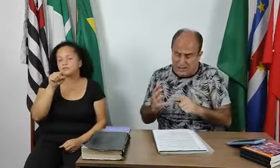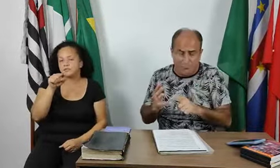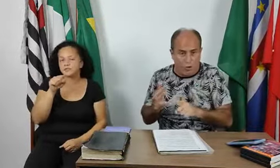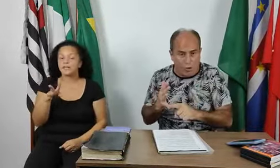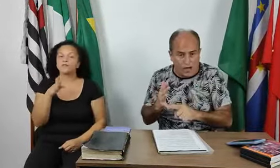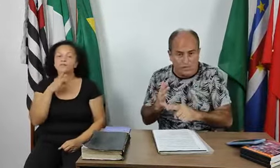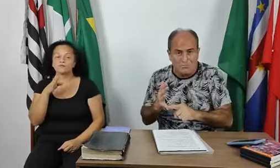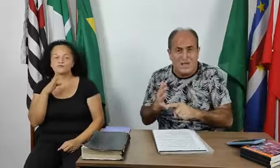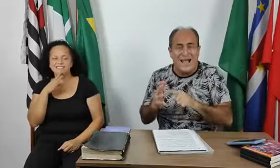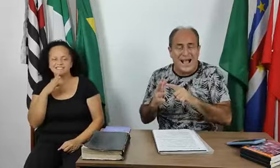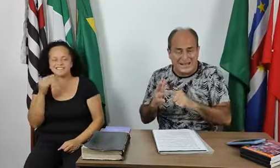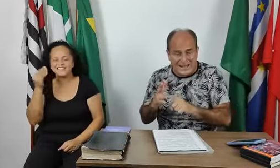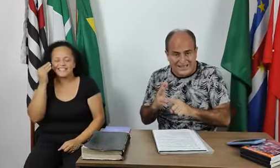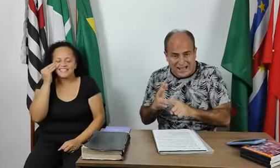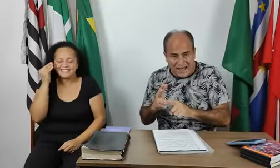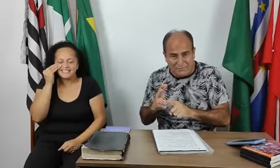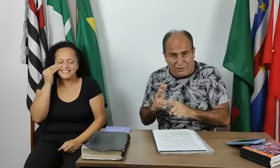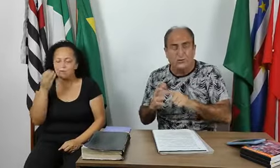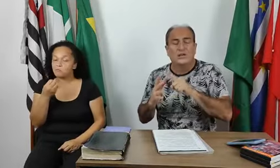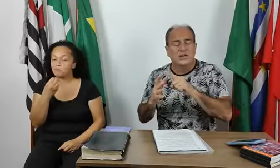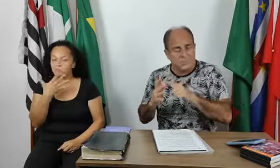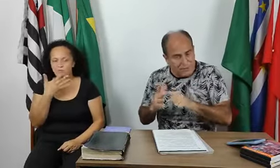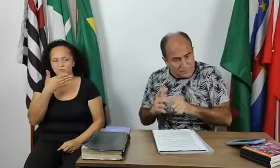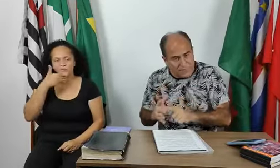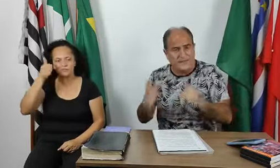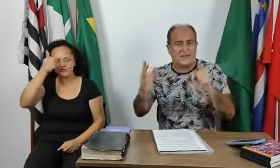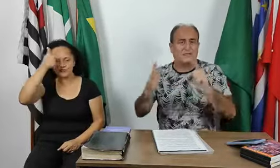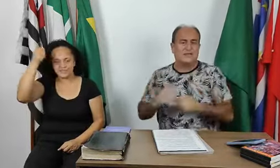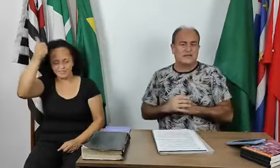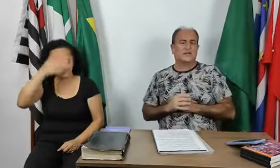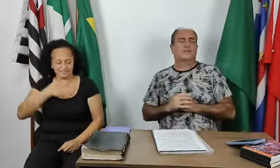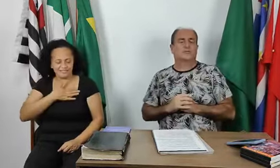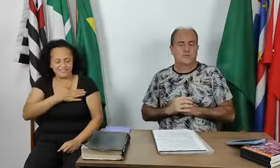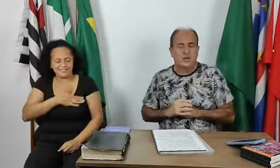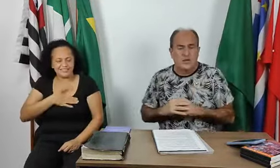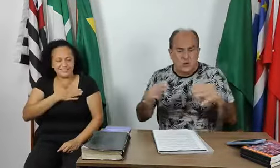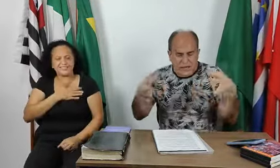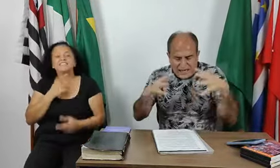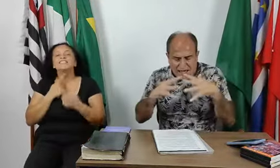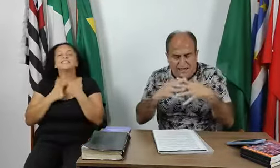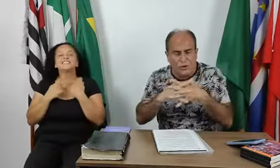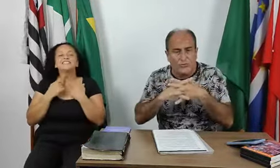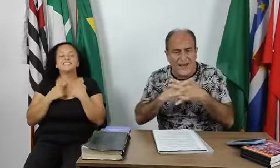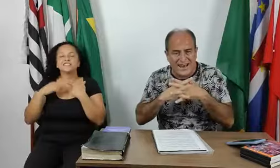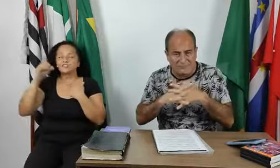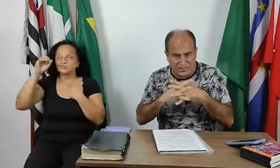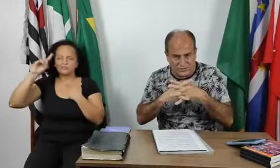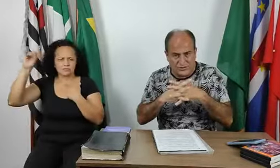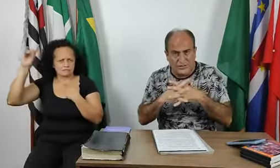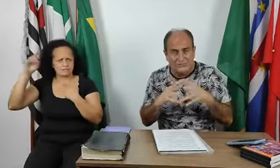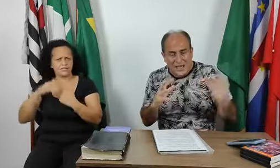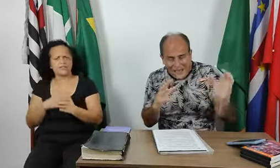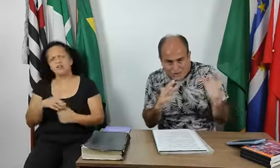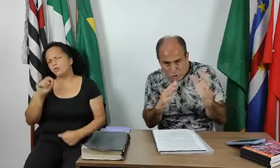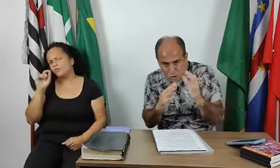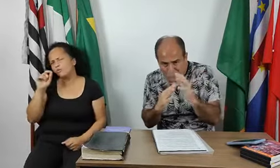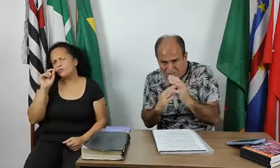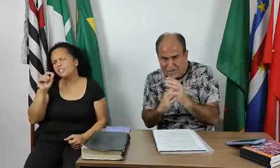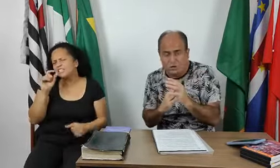da boa, agradável e perfeita vontade de Deus. O que é renovar a mente?